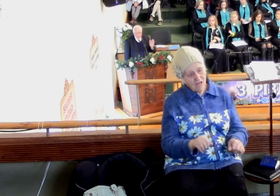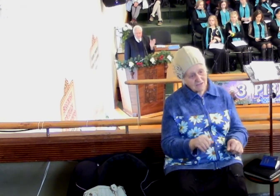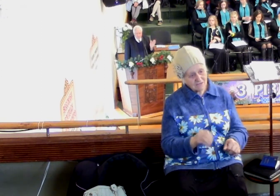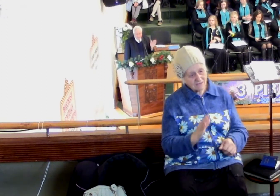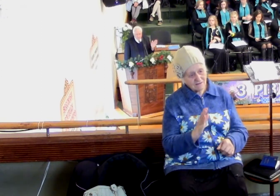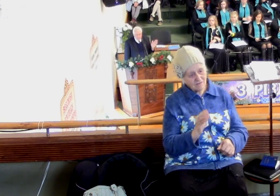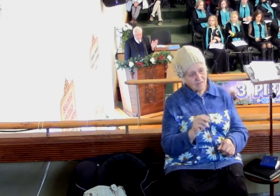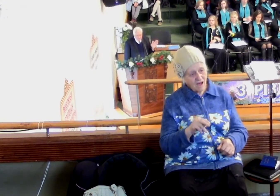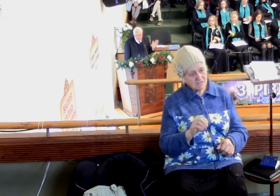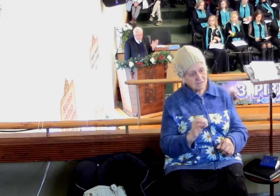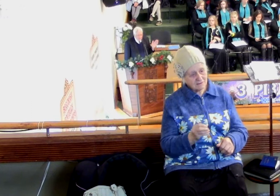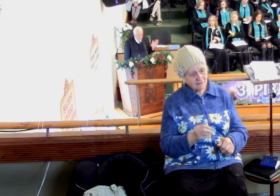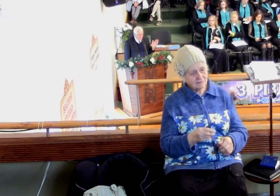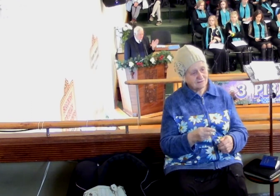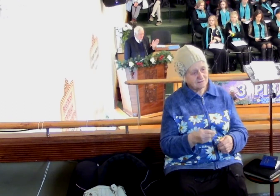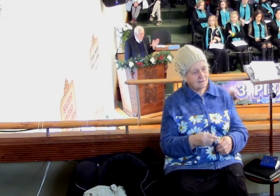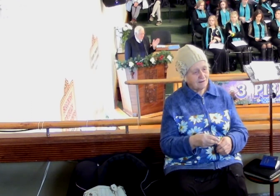Я имею право,